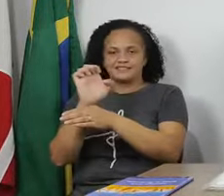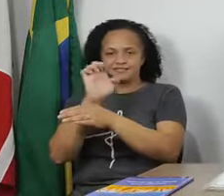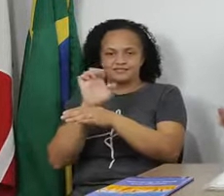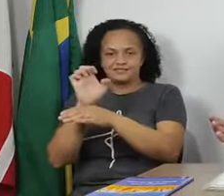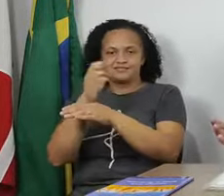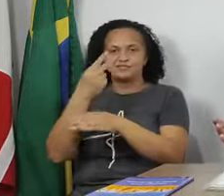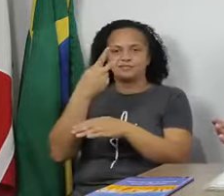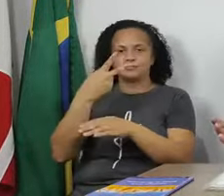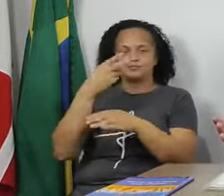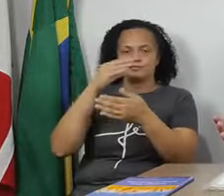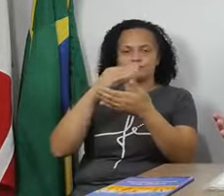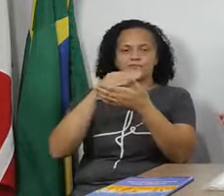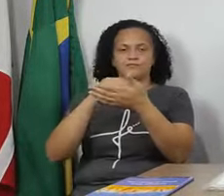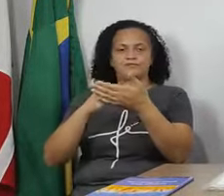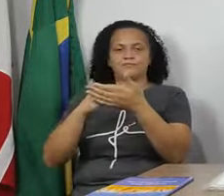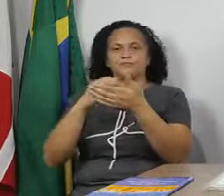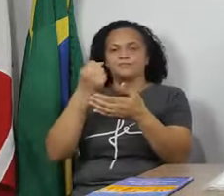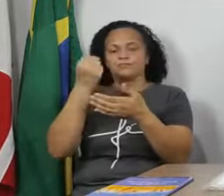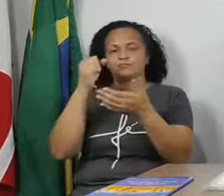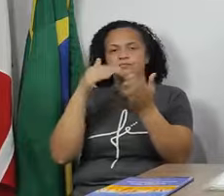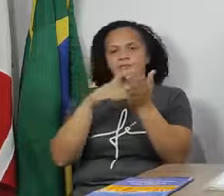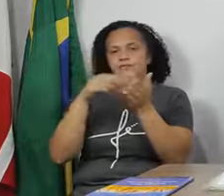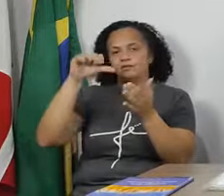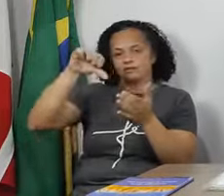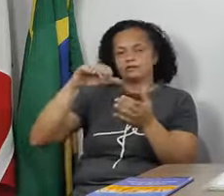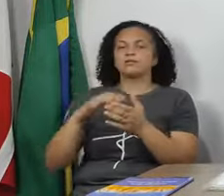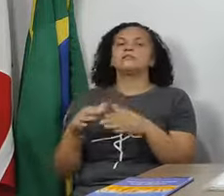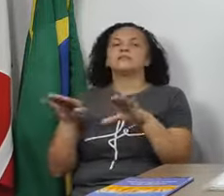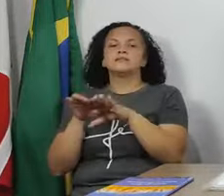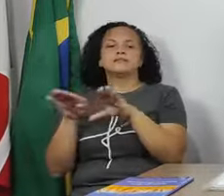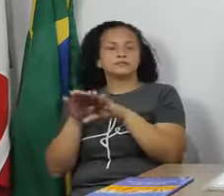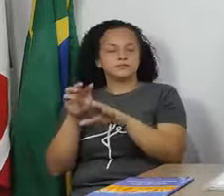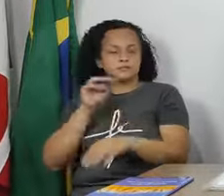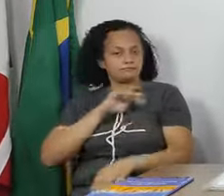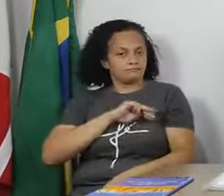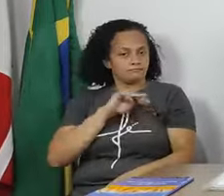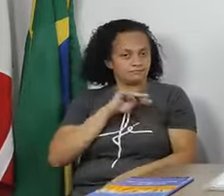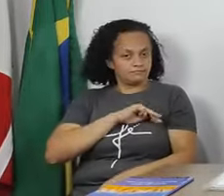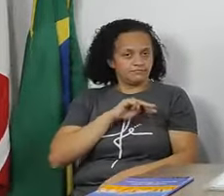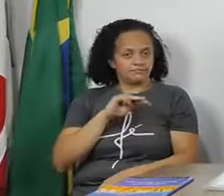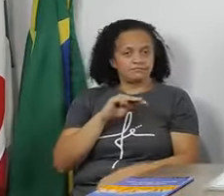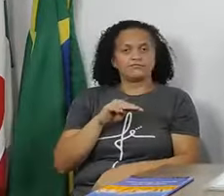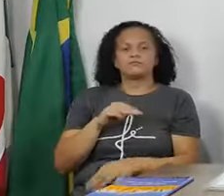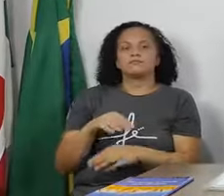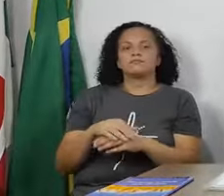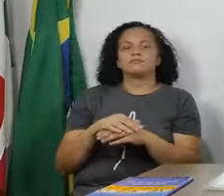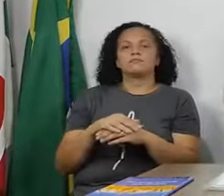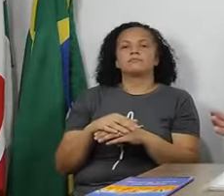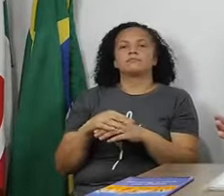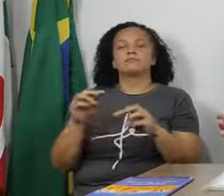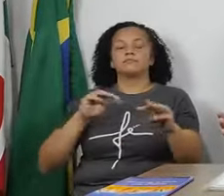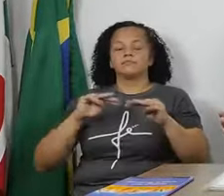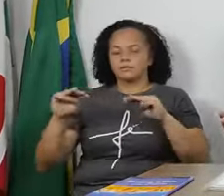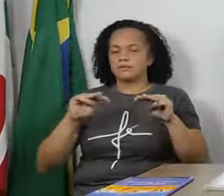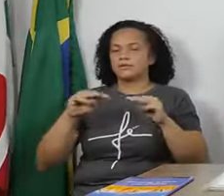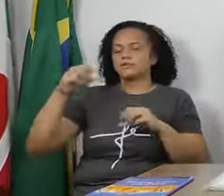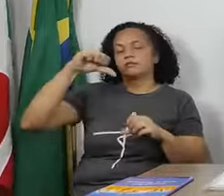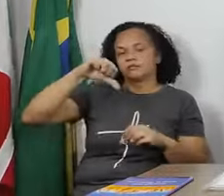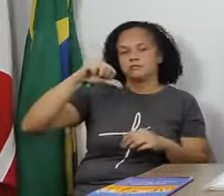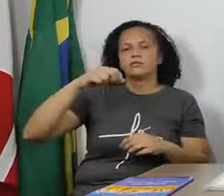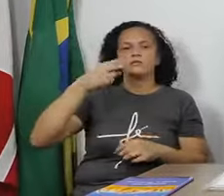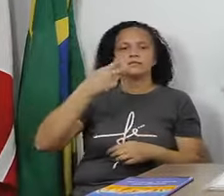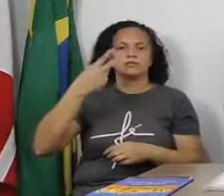Jesus também deixou claro em Marcos 9, 23, tudo é possível ao que crê. Marcos 11, 23,